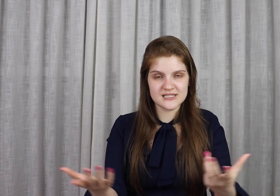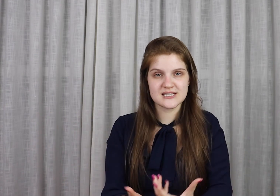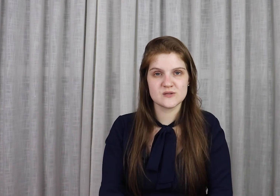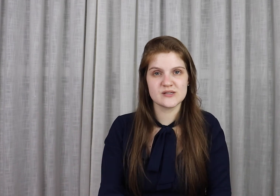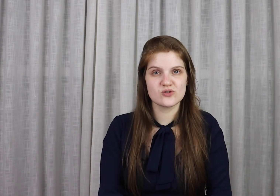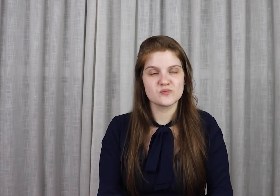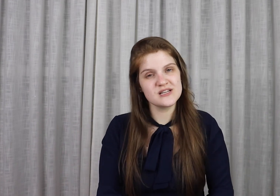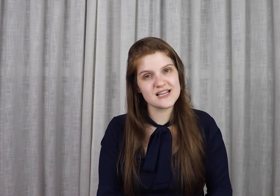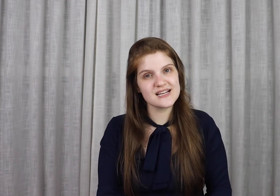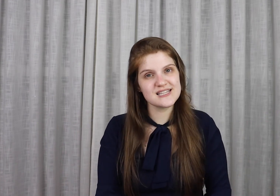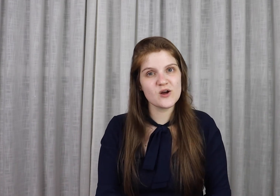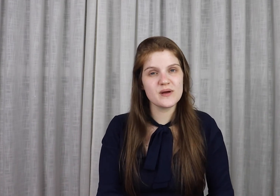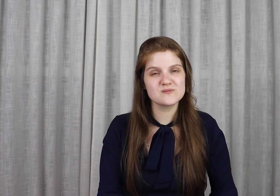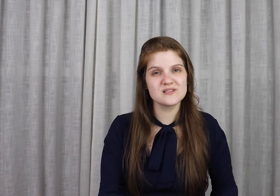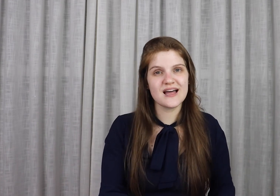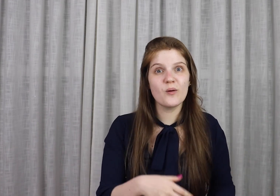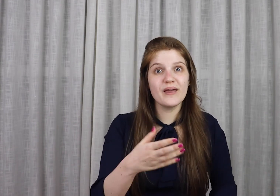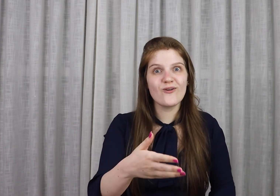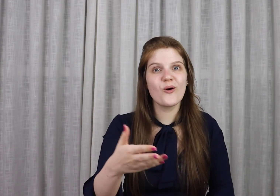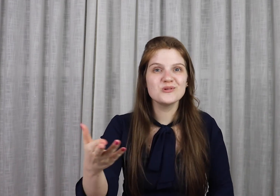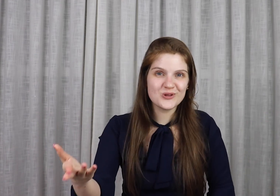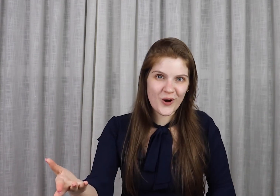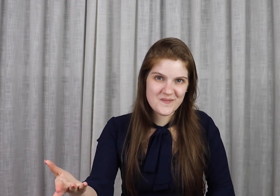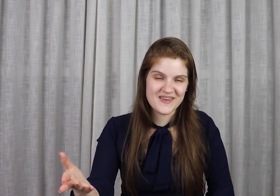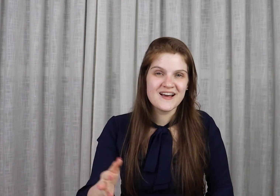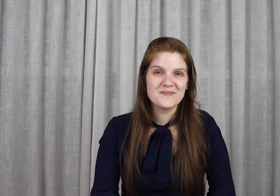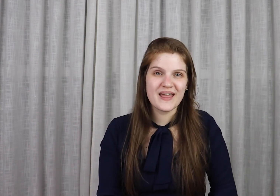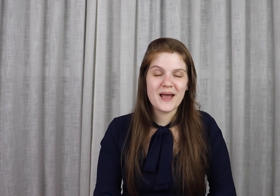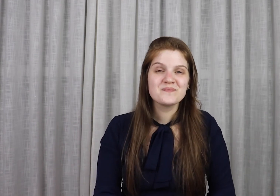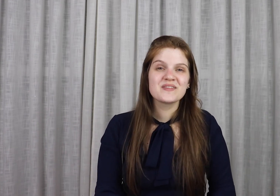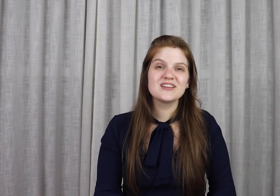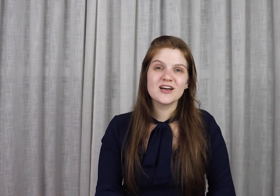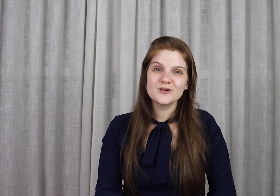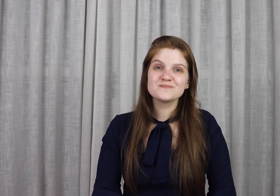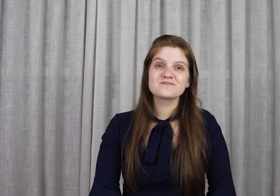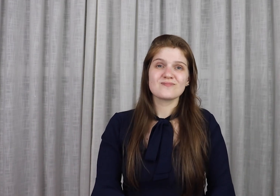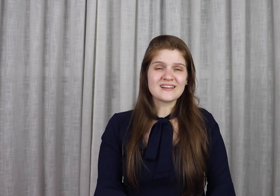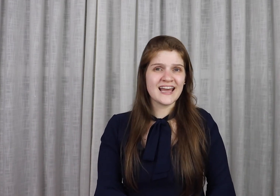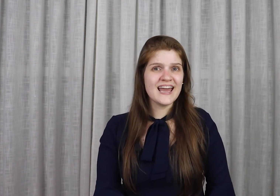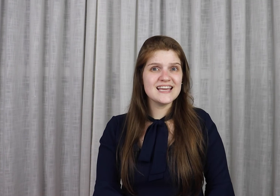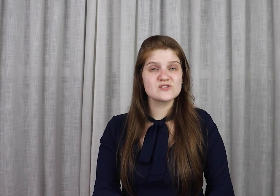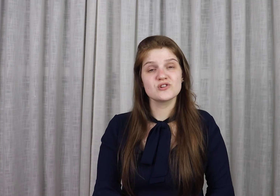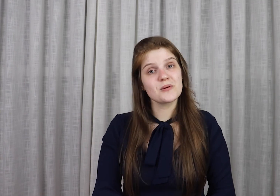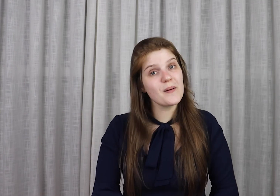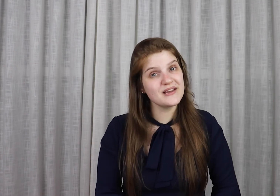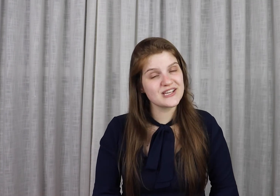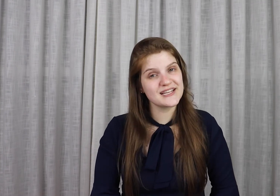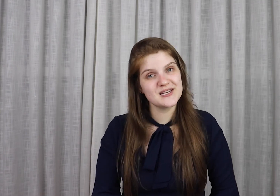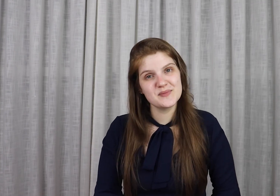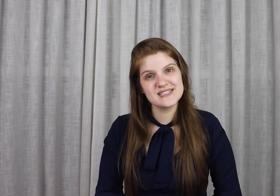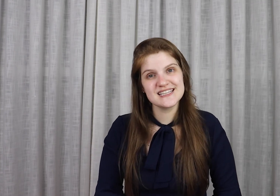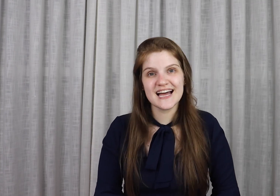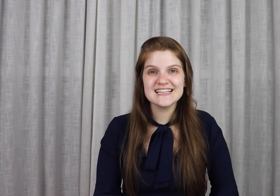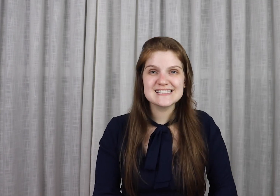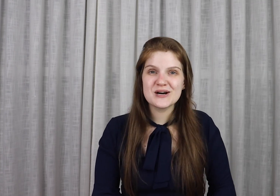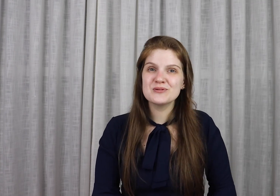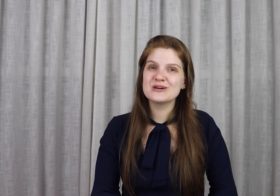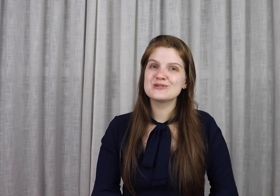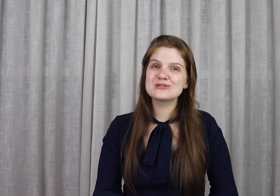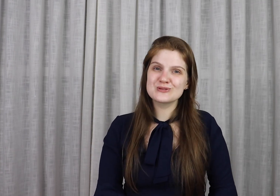essas pessoas. Por isso que elas têm o mesmo sinal, bem como o nome, né? Então, é isso. E normalmente quem atribui sinais são os